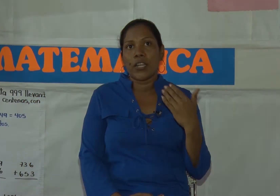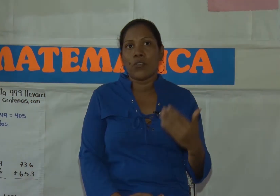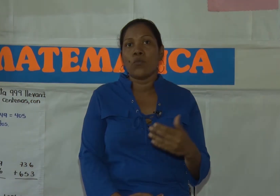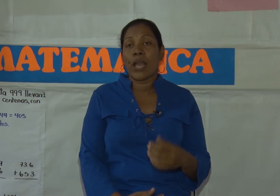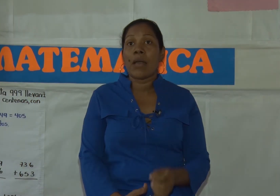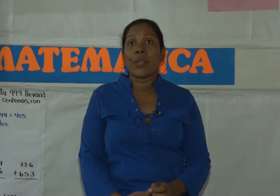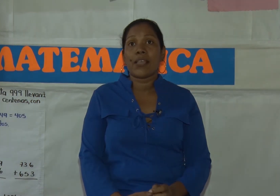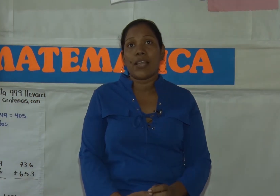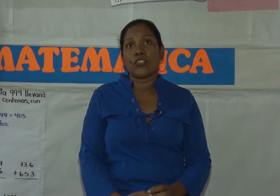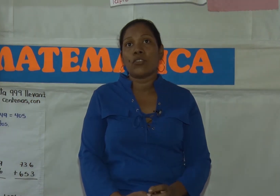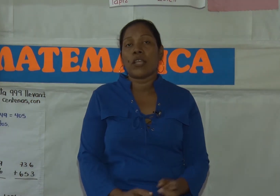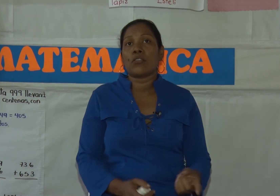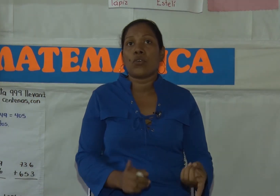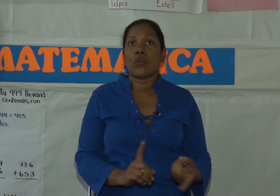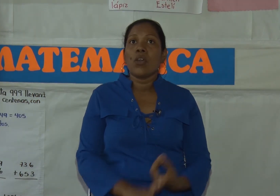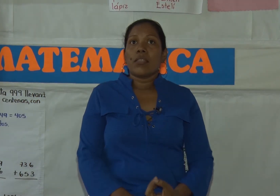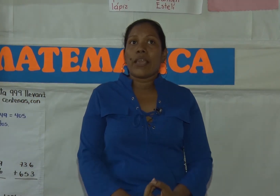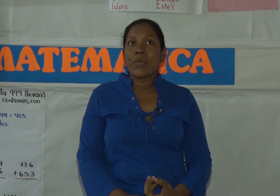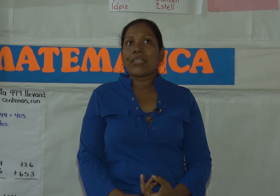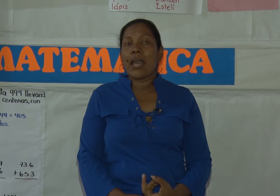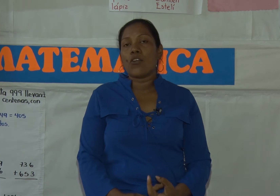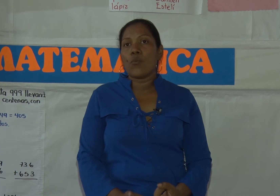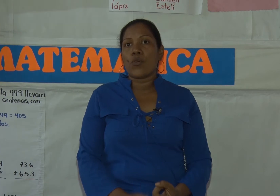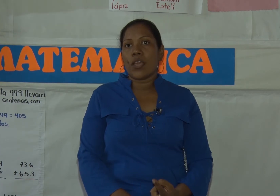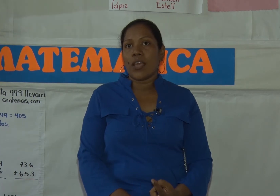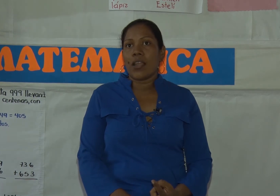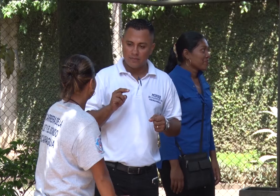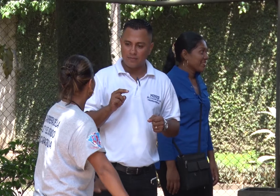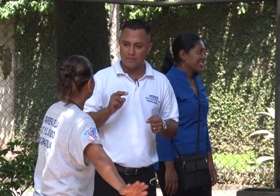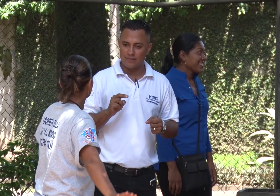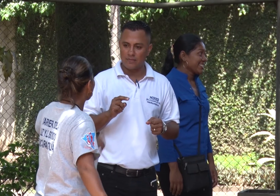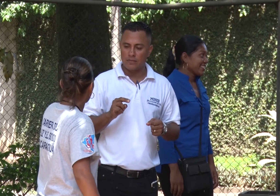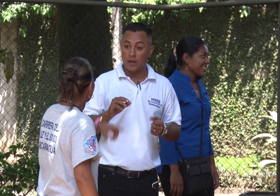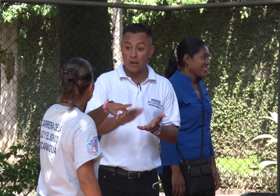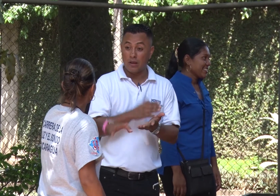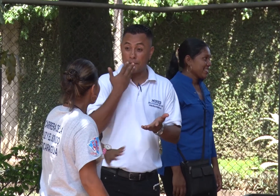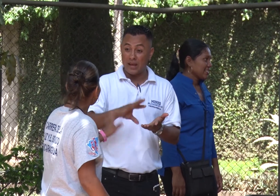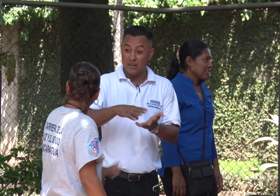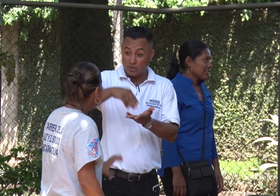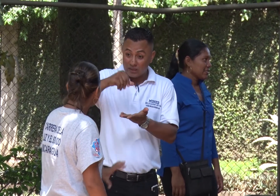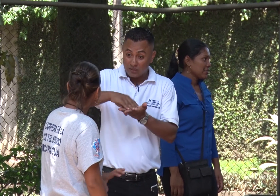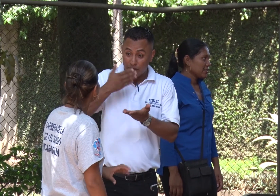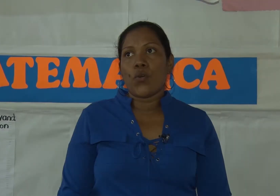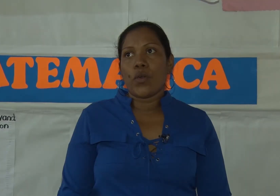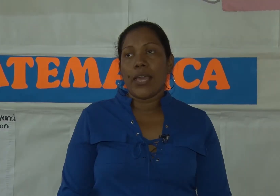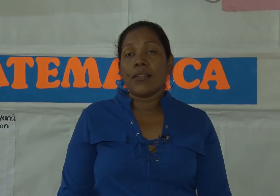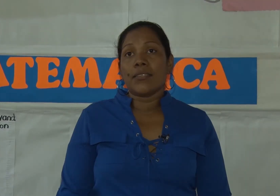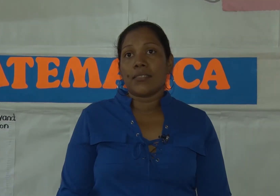Tenido una amplia relación tanto de amistad como de laboral, de compañerismo. Cuando él